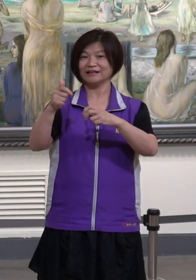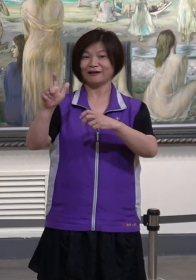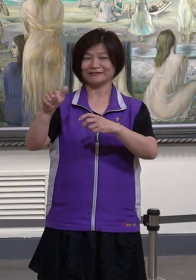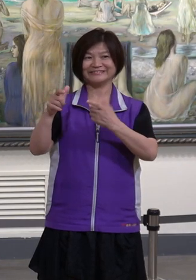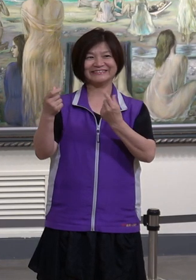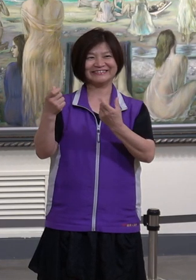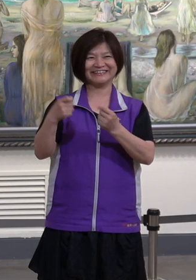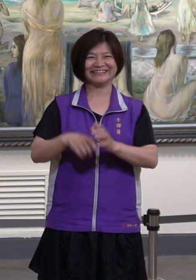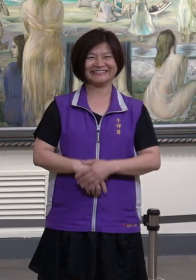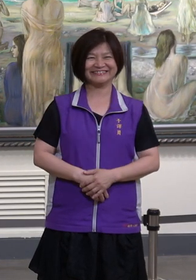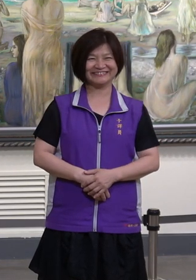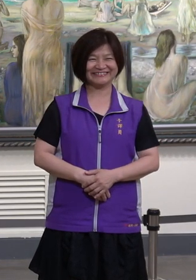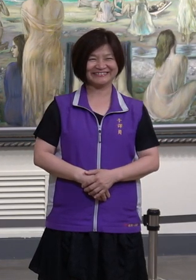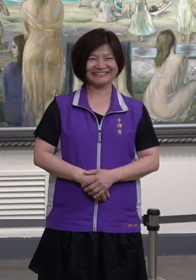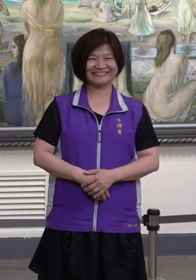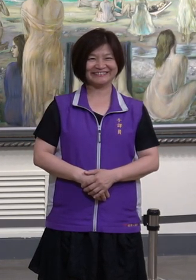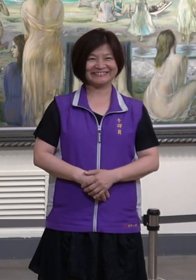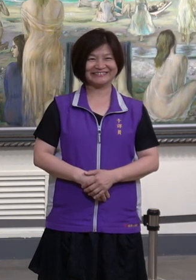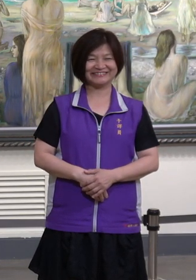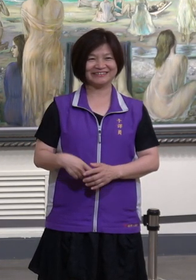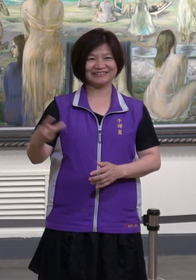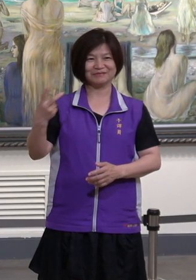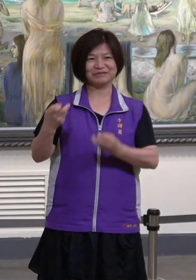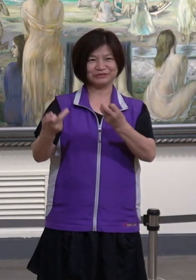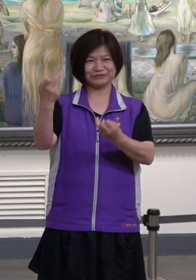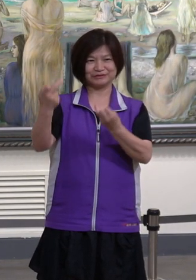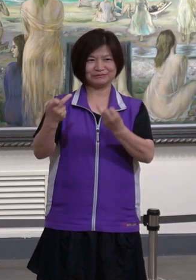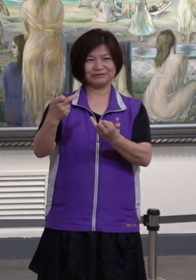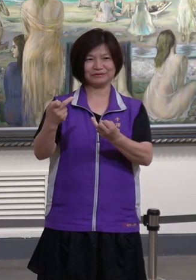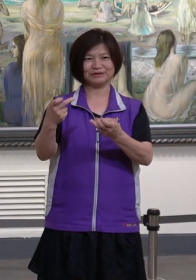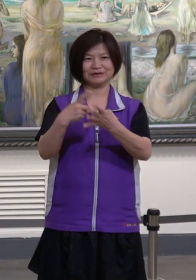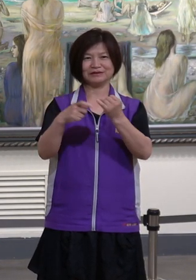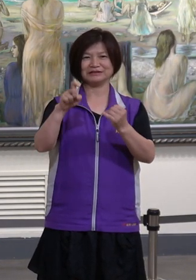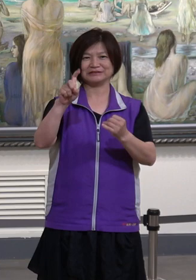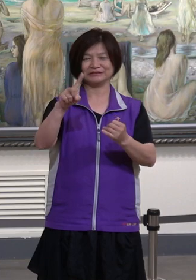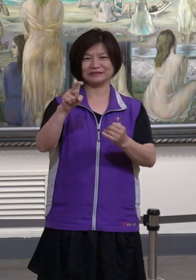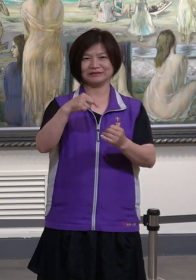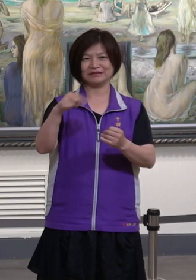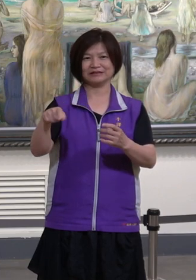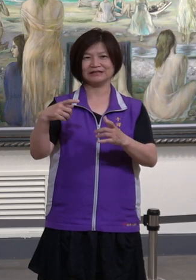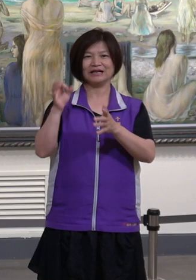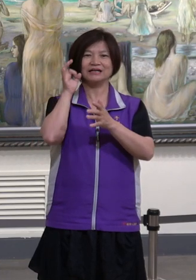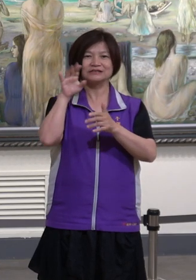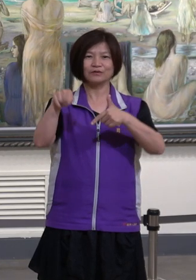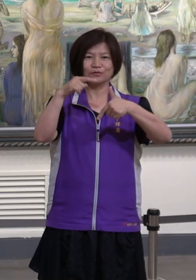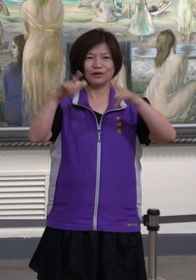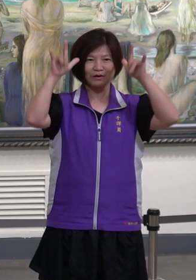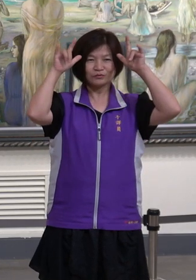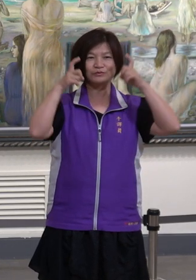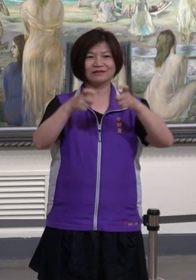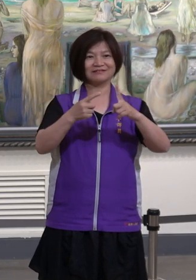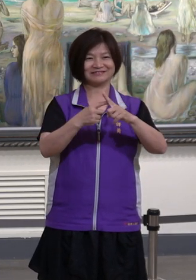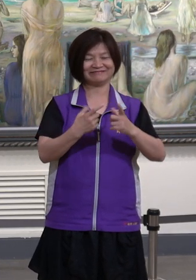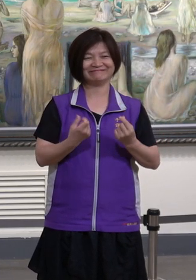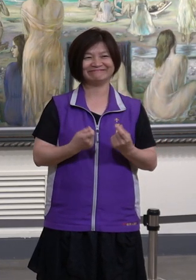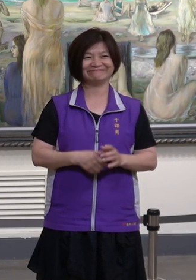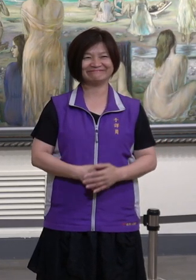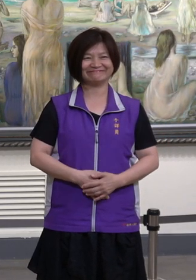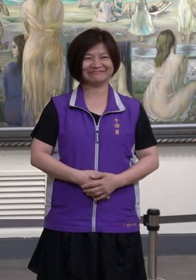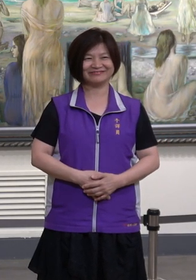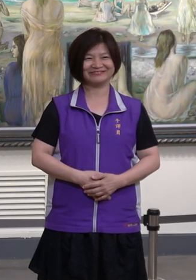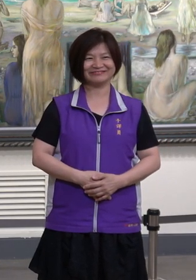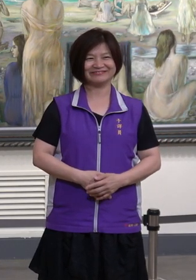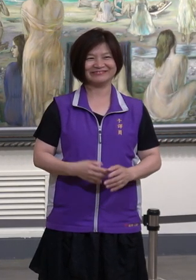师，对不对？然后他们兄弟姐妹有11位，都是彰化鹿港的，好，鹿港的